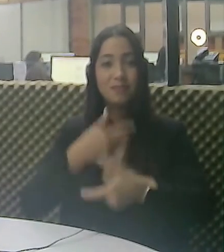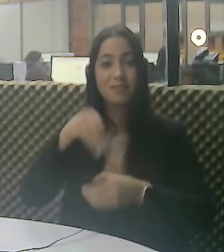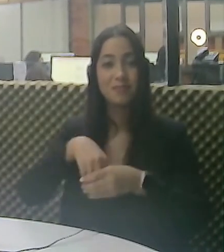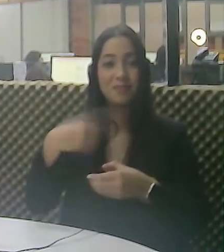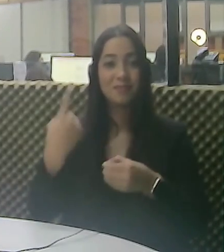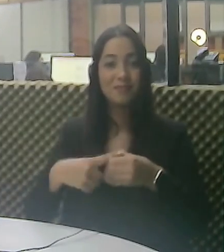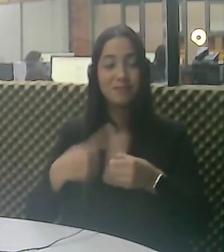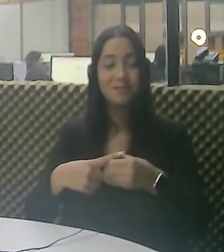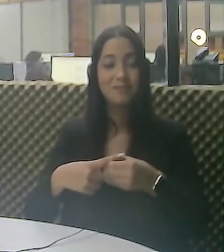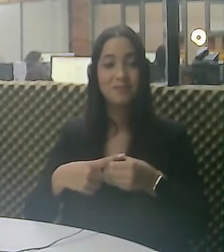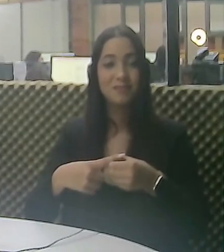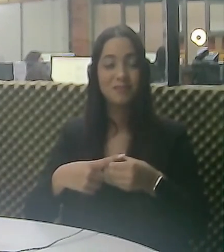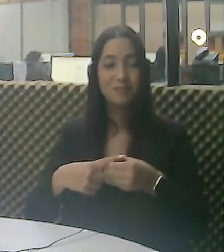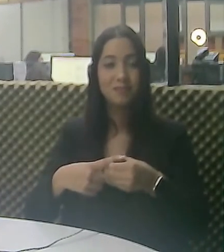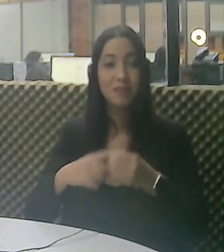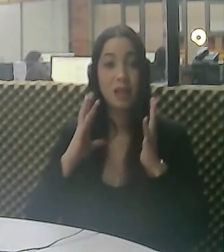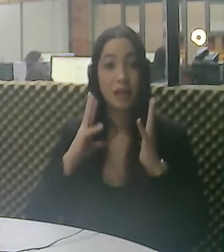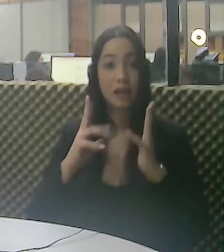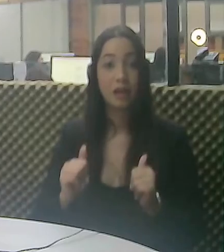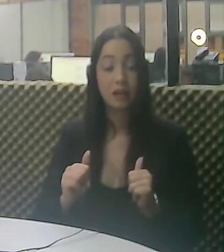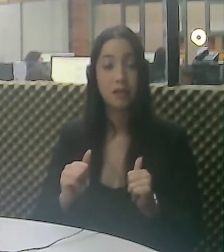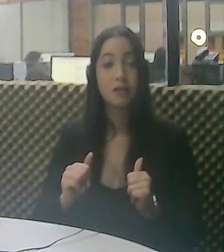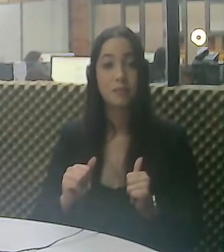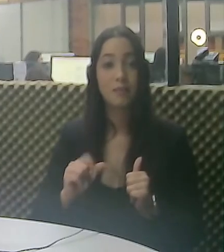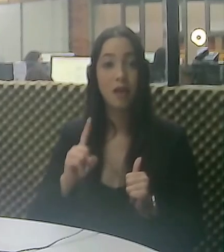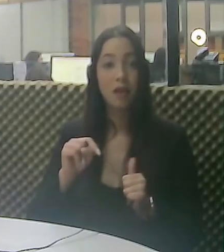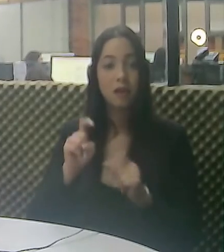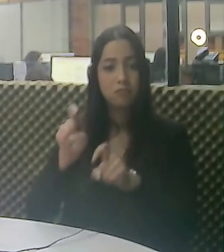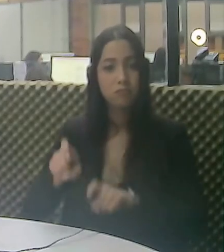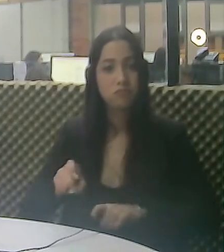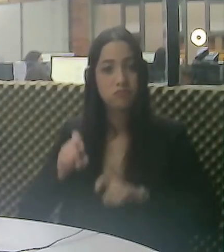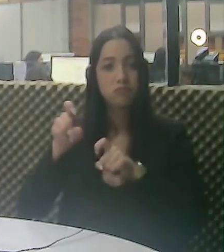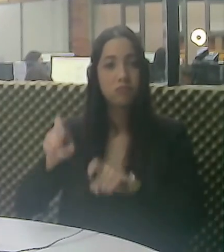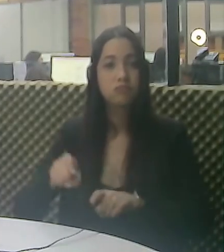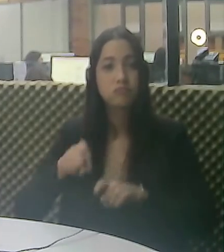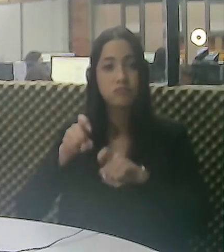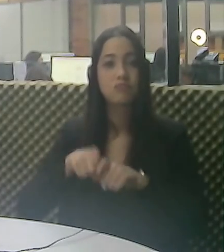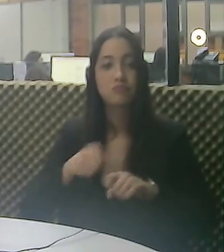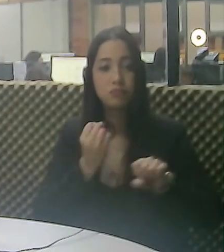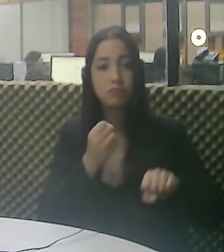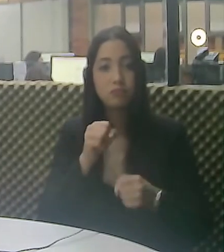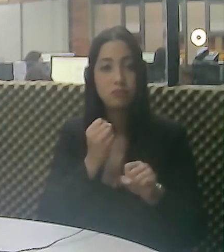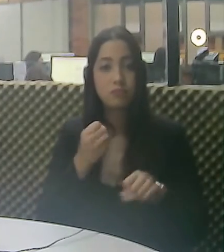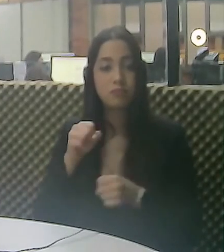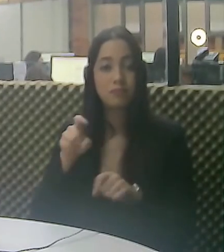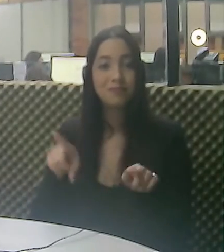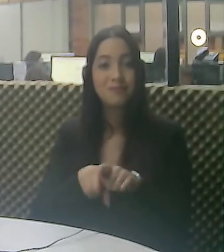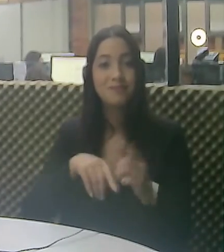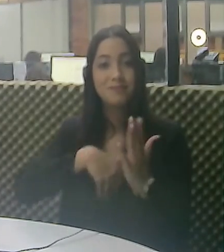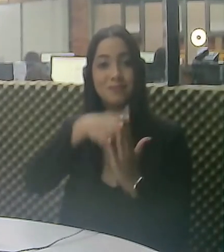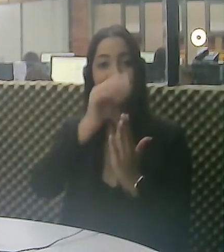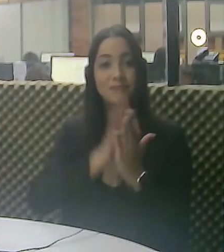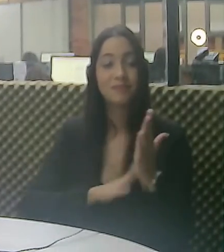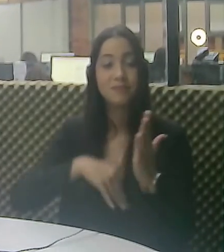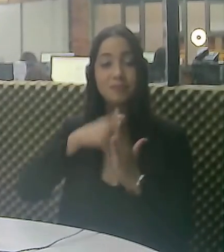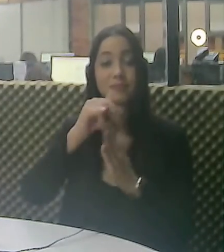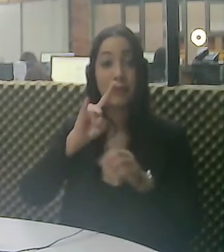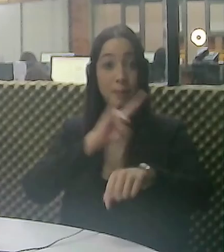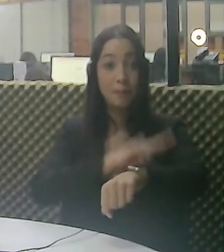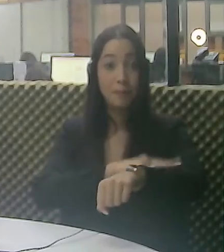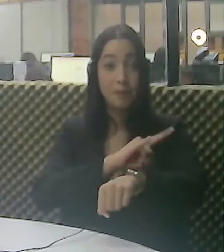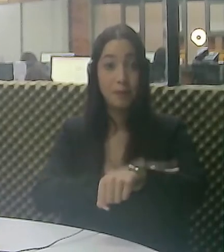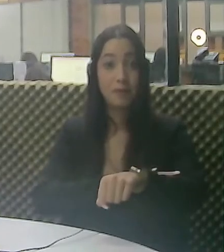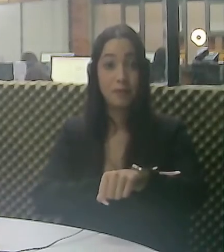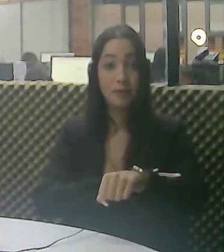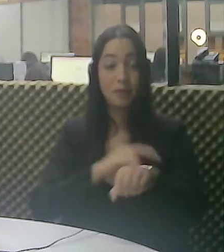urbanos na parte da limpeza foi realizada a roçagem completas também foram pintados os banheiros externos